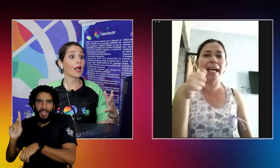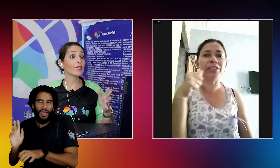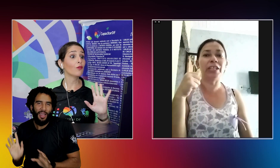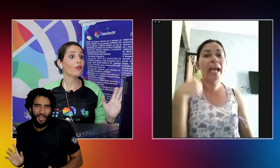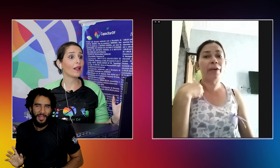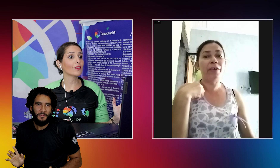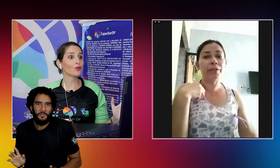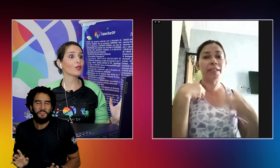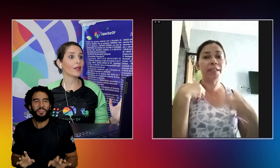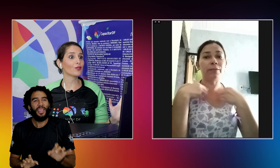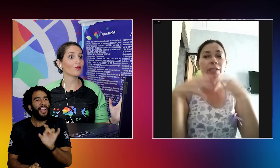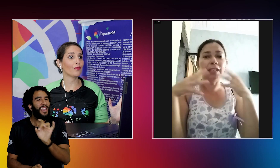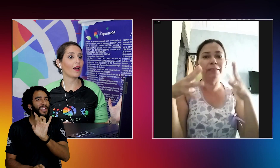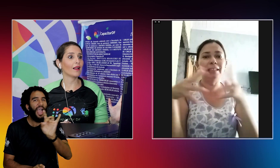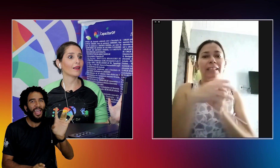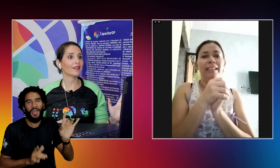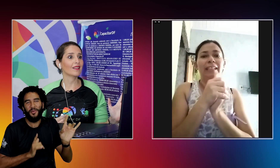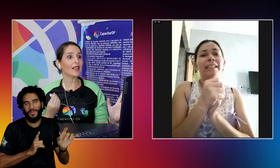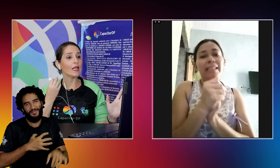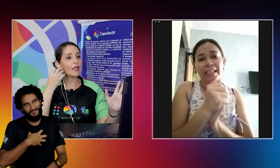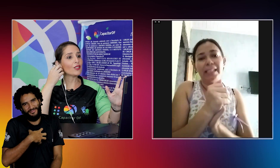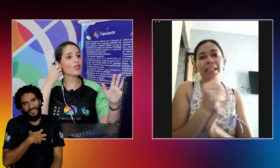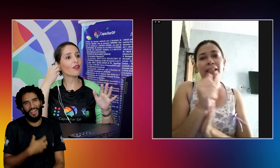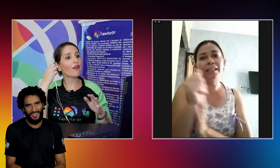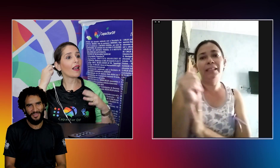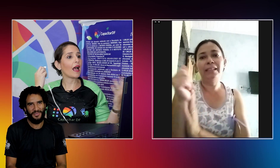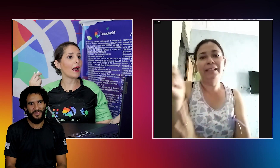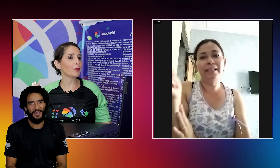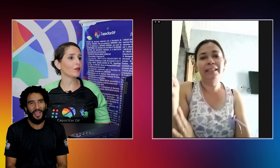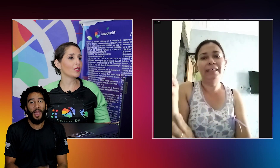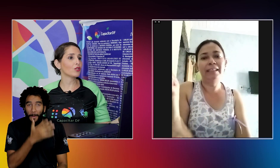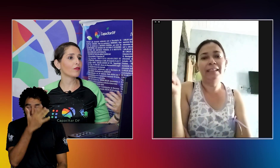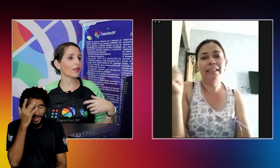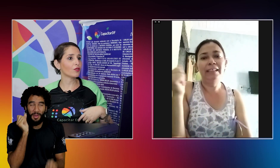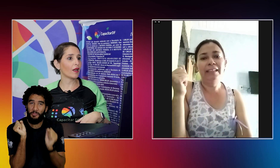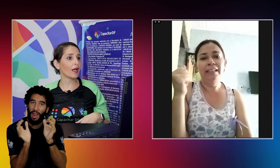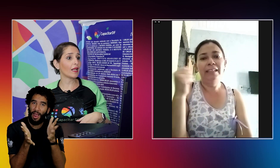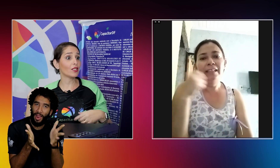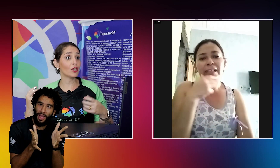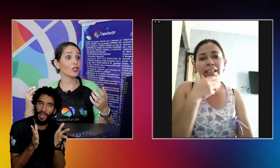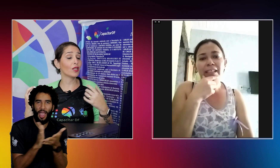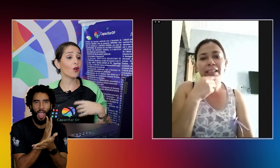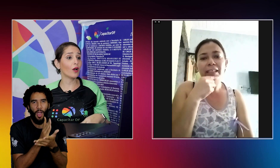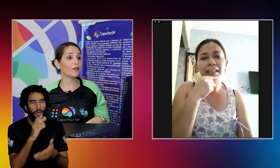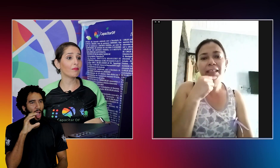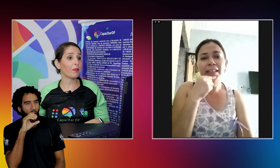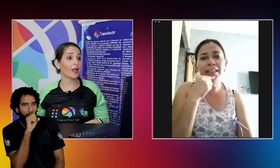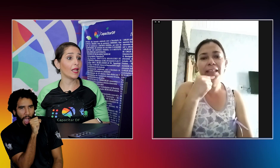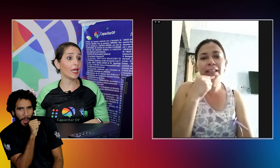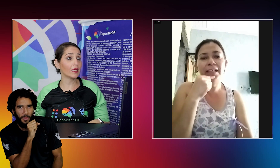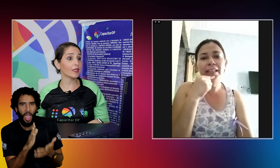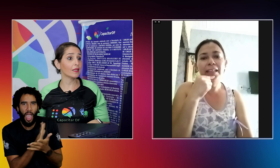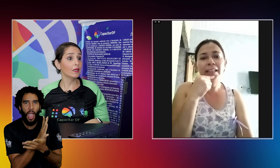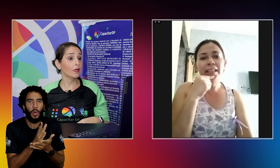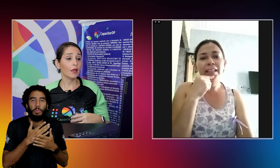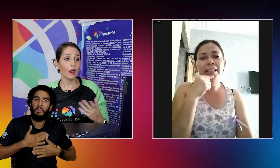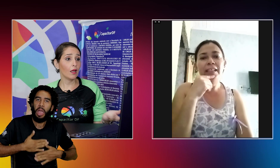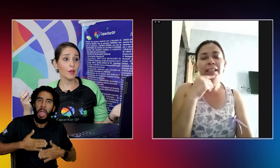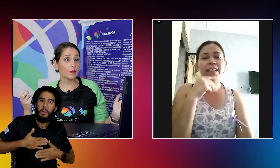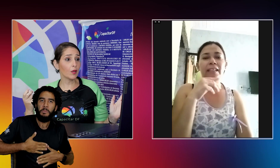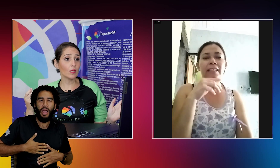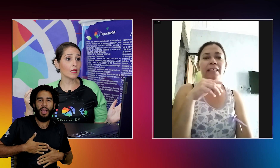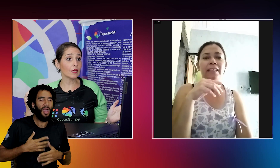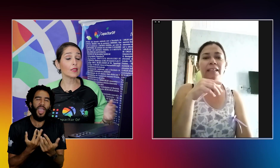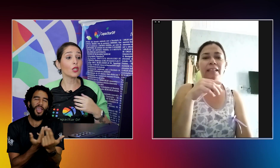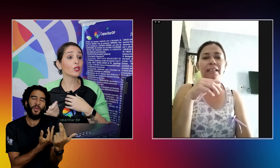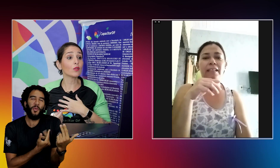metade. Cada um fala de um jeito, não fala? Tem gente que fala rápido, tem gente que fala devagar, tem gente que engole letra. É a